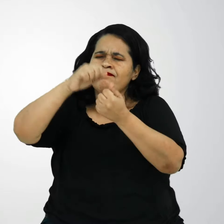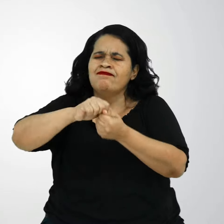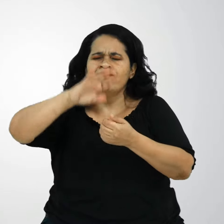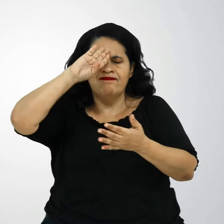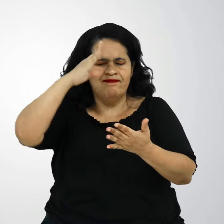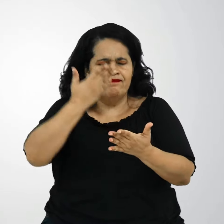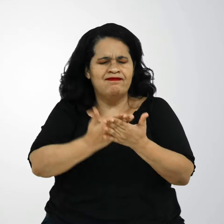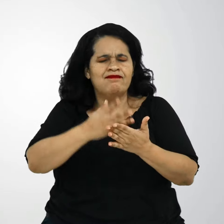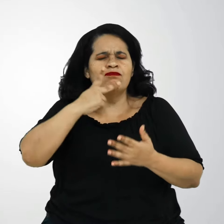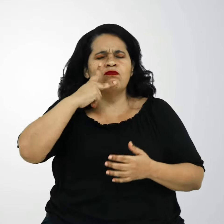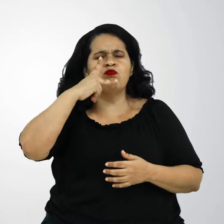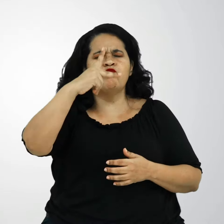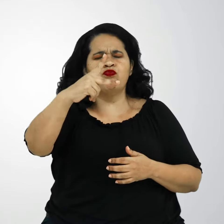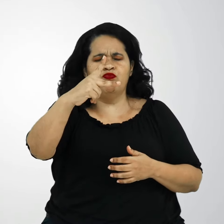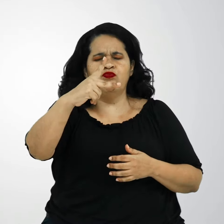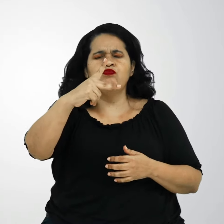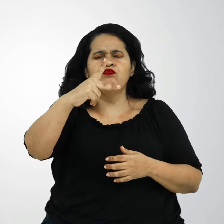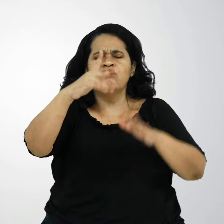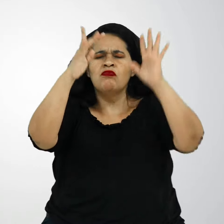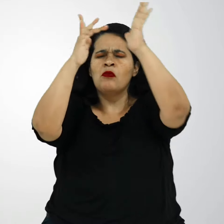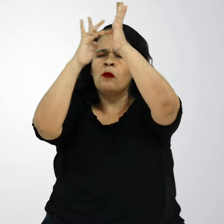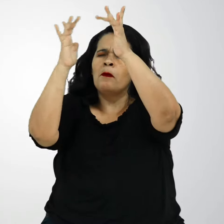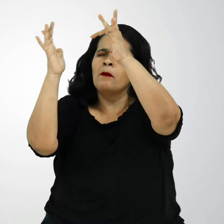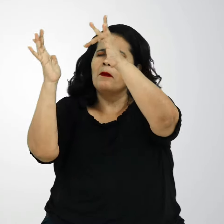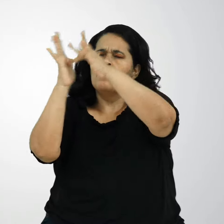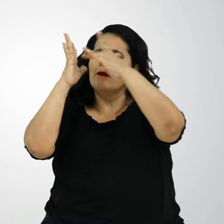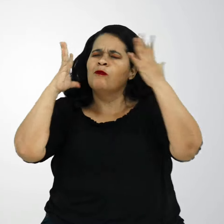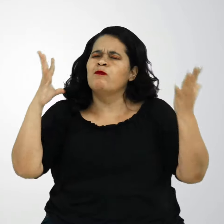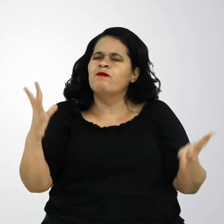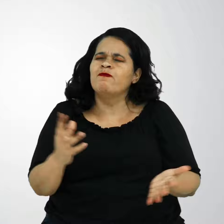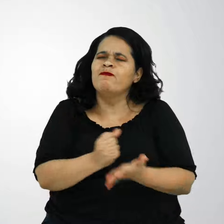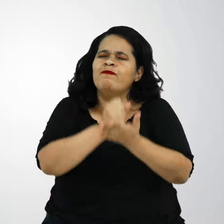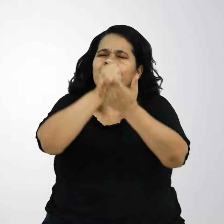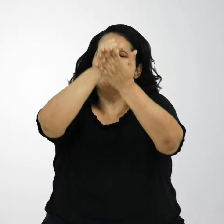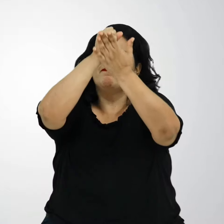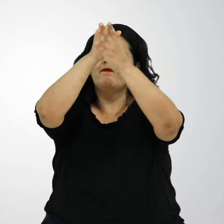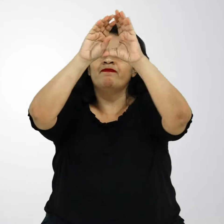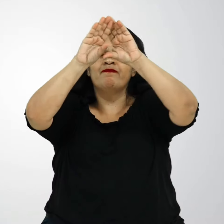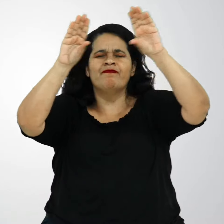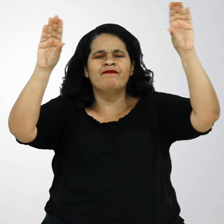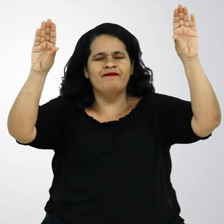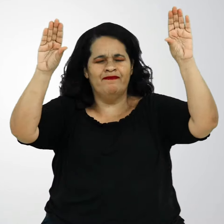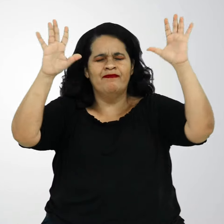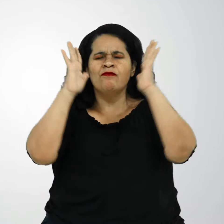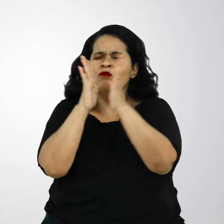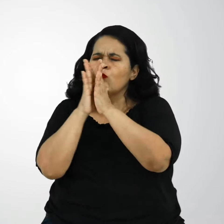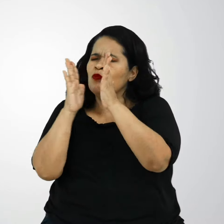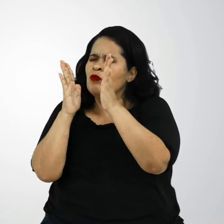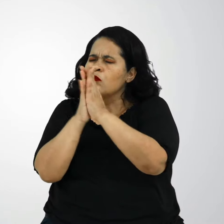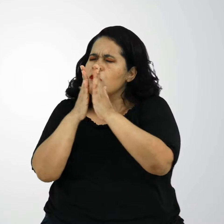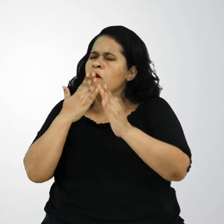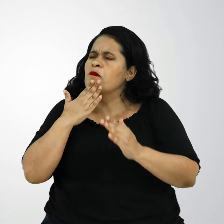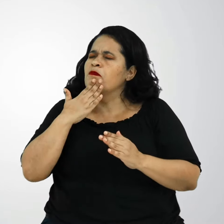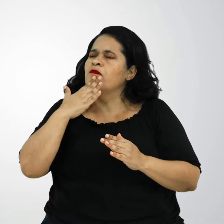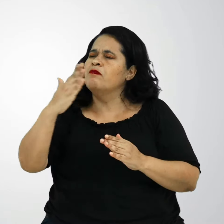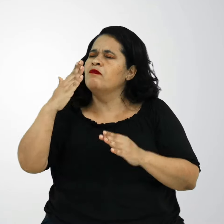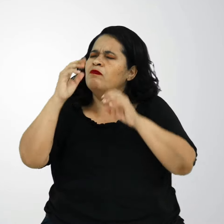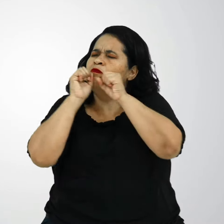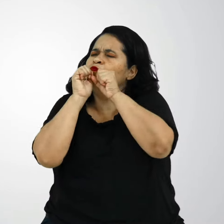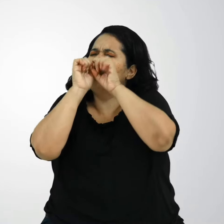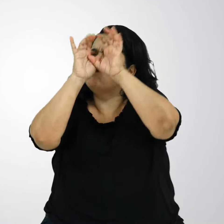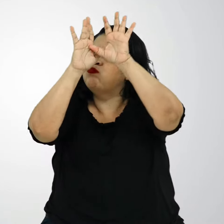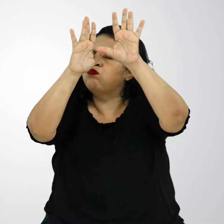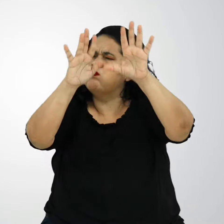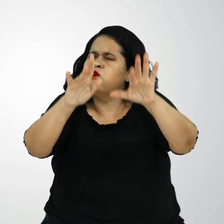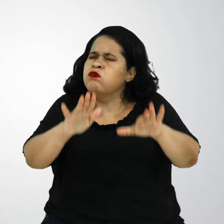as profecias, porque Tu virá para buscar o Teu povo, o povo escolhido. Oramos, Senhor, pedindo a Tua bênção sobre a vida dos